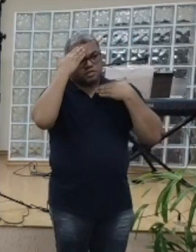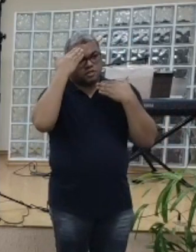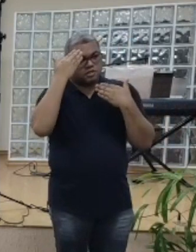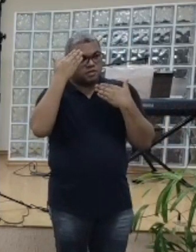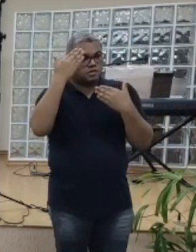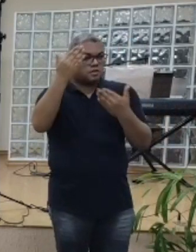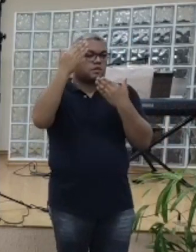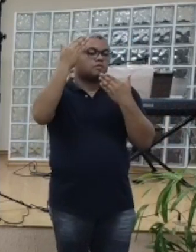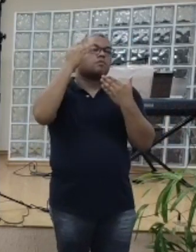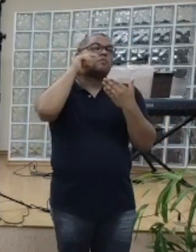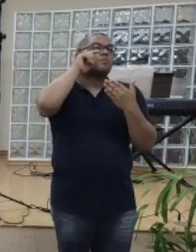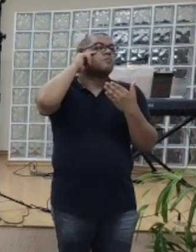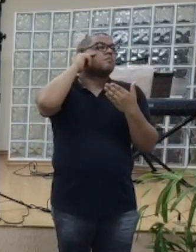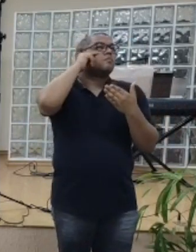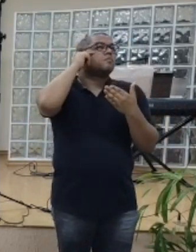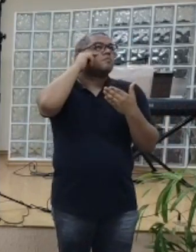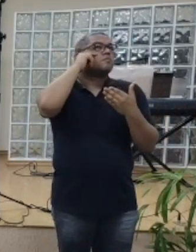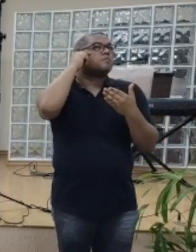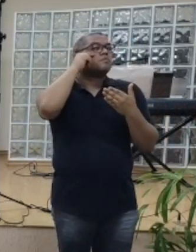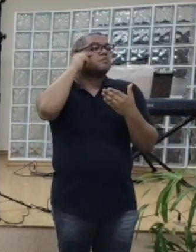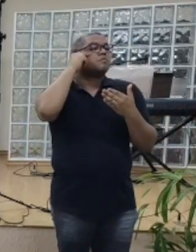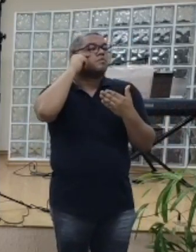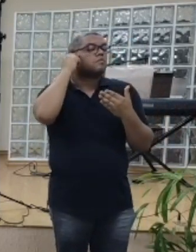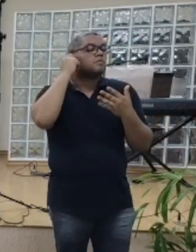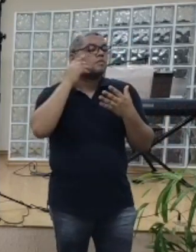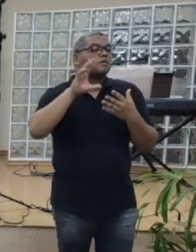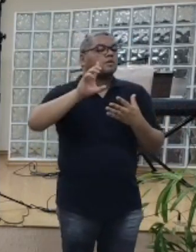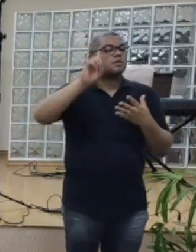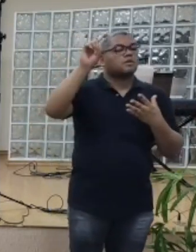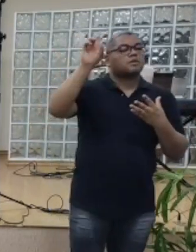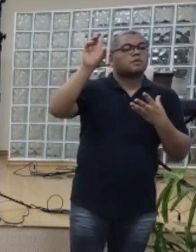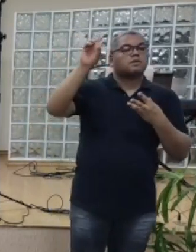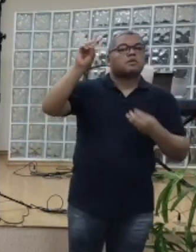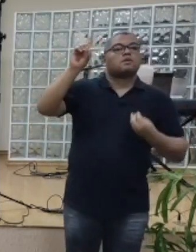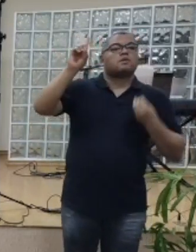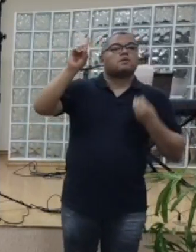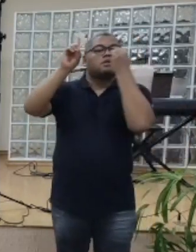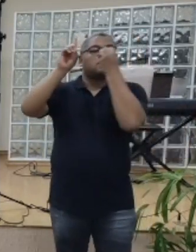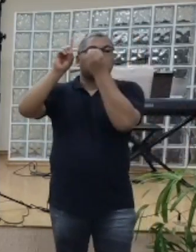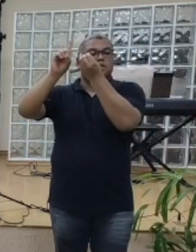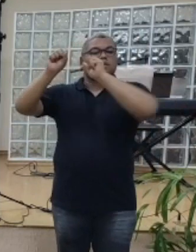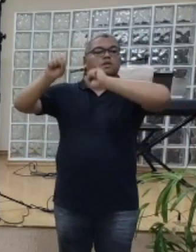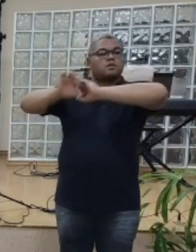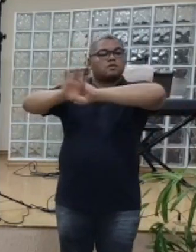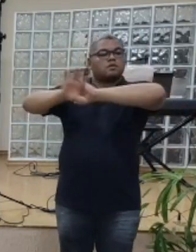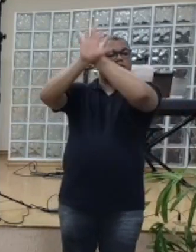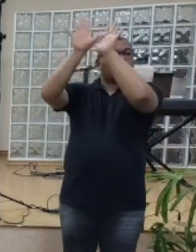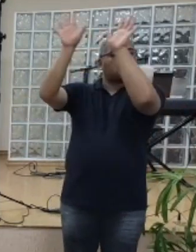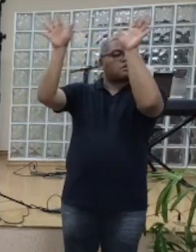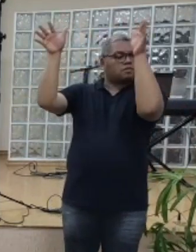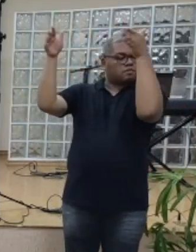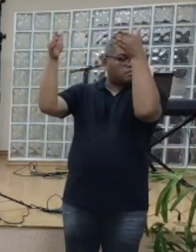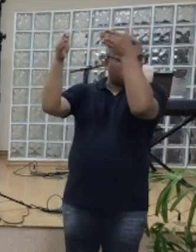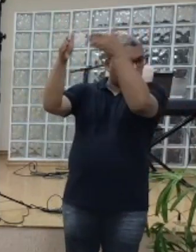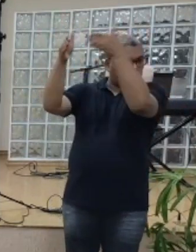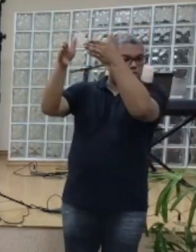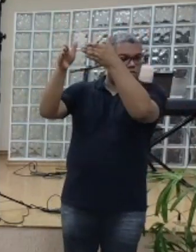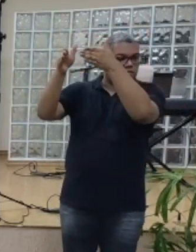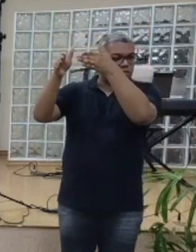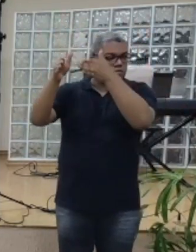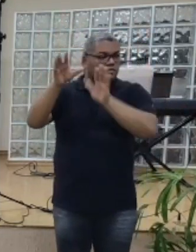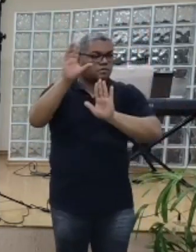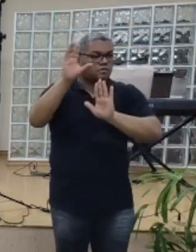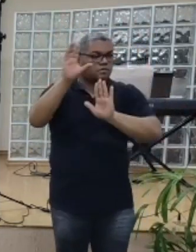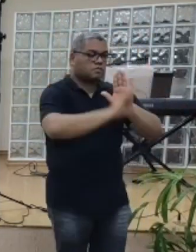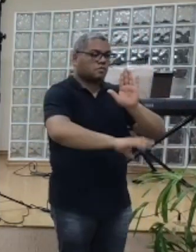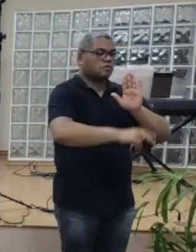ele fala de darmos a Deus a devida glória. Ele vai dizer lá no capítulo